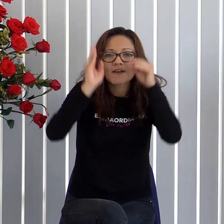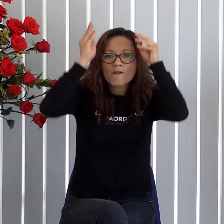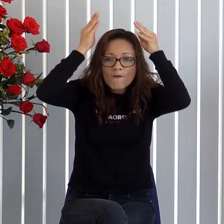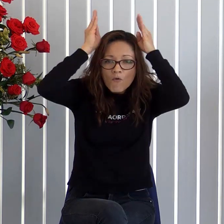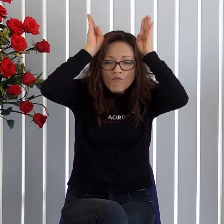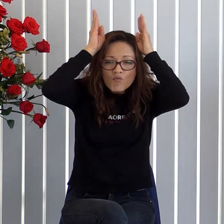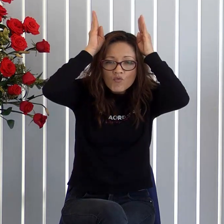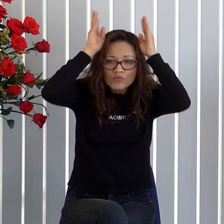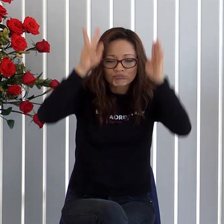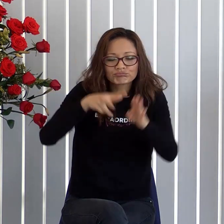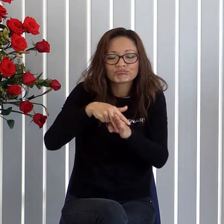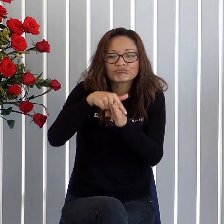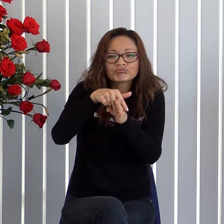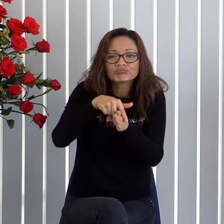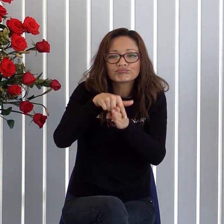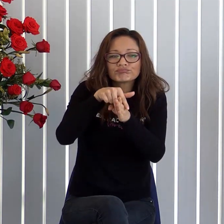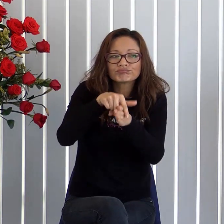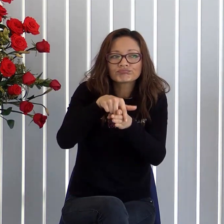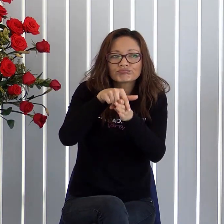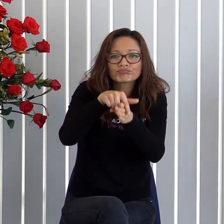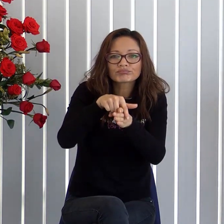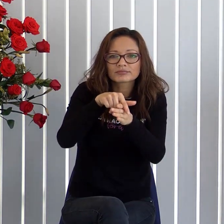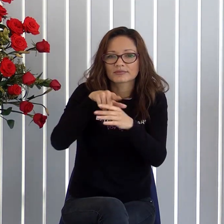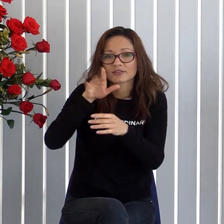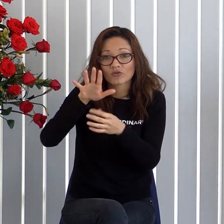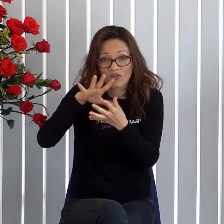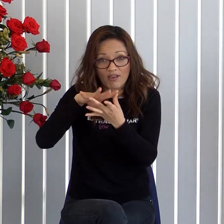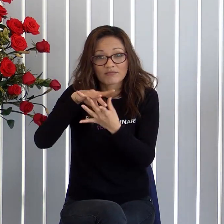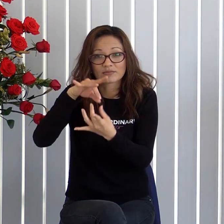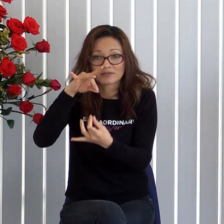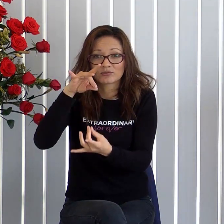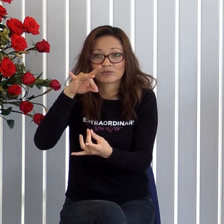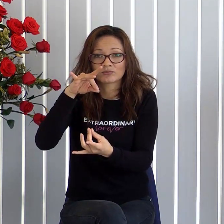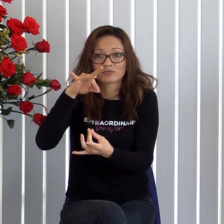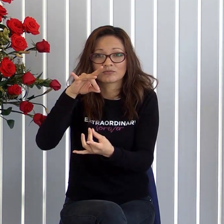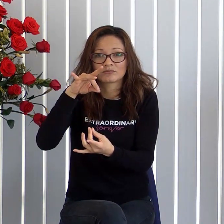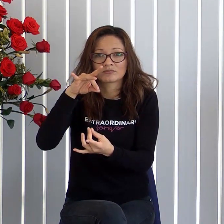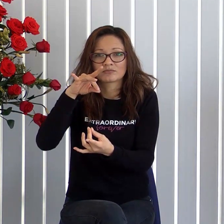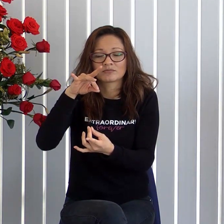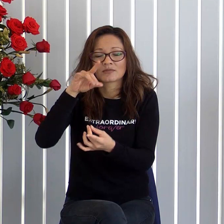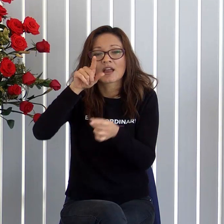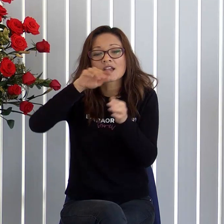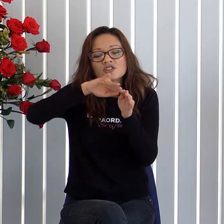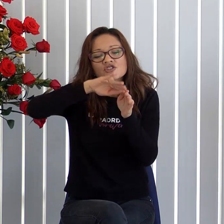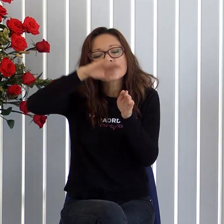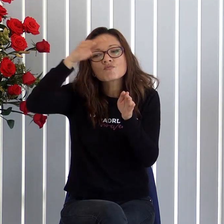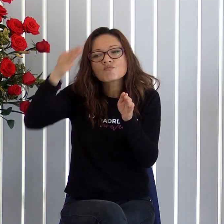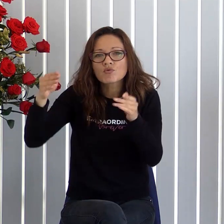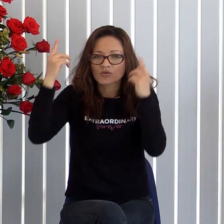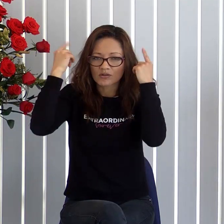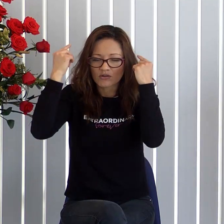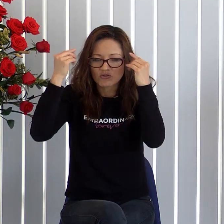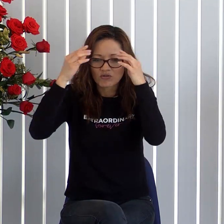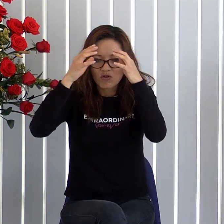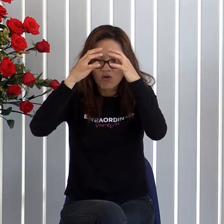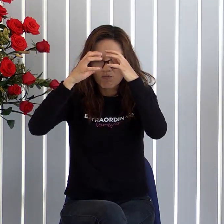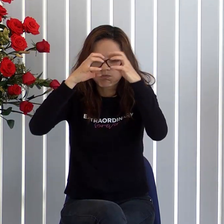sobre un pollino. Y espiritualmente el monte de los olivos se abrió, porque